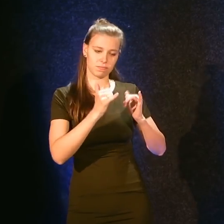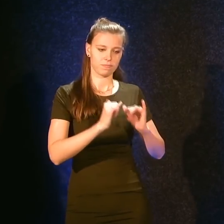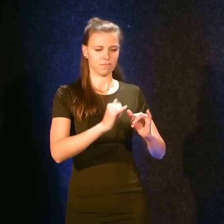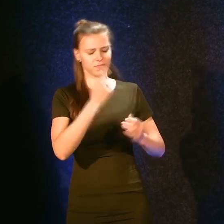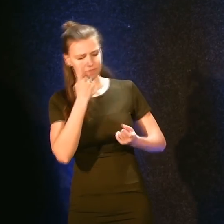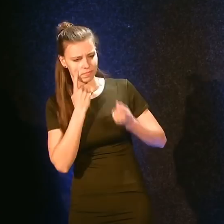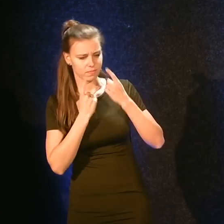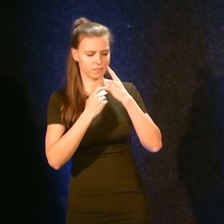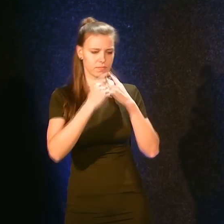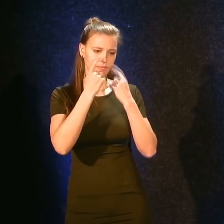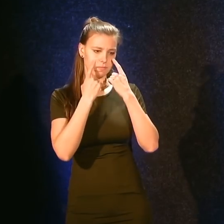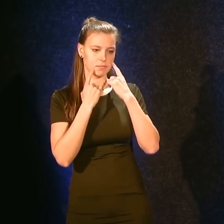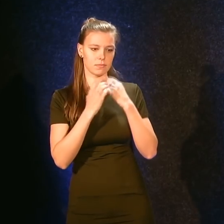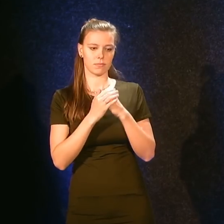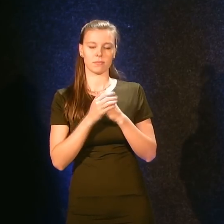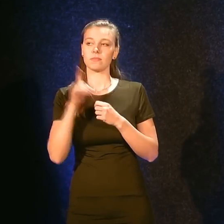Deze Jezus,